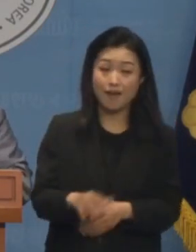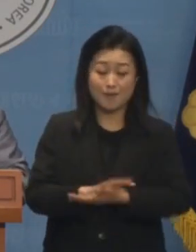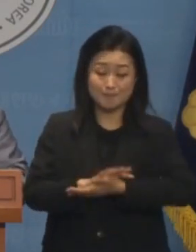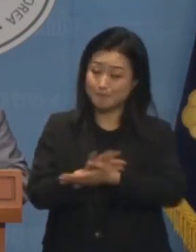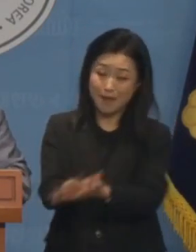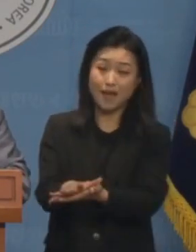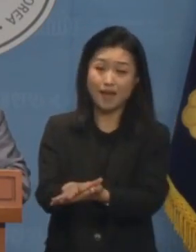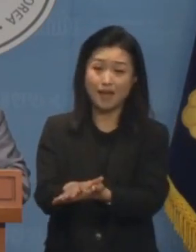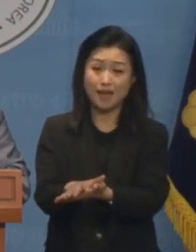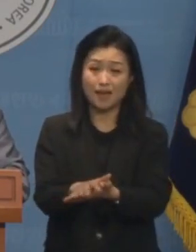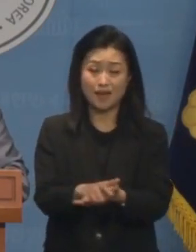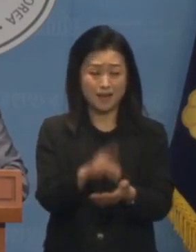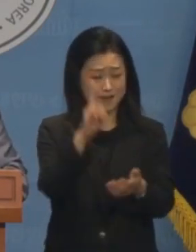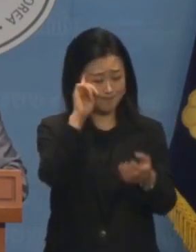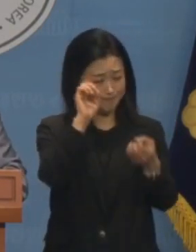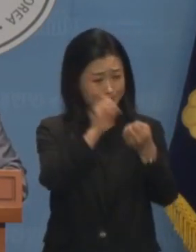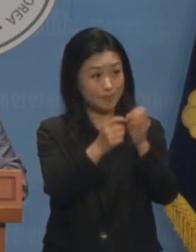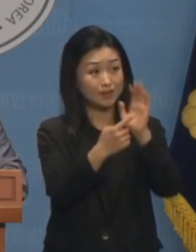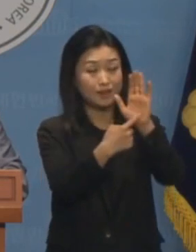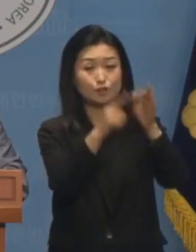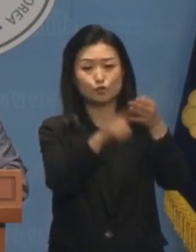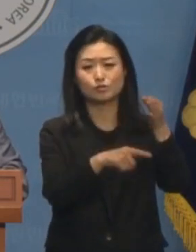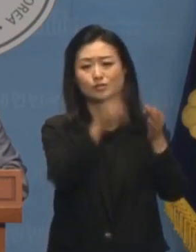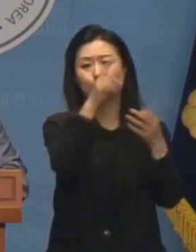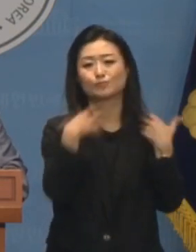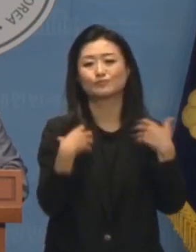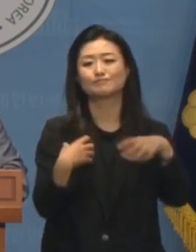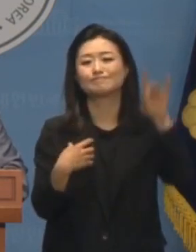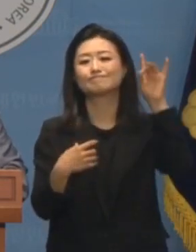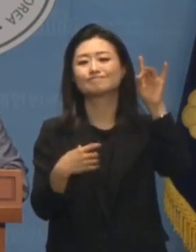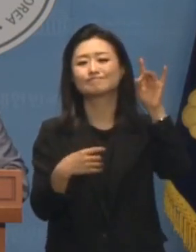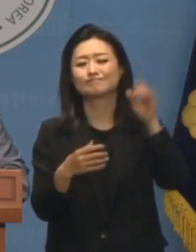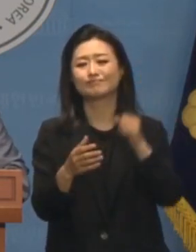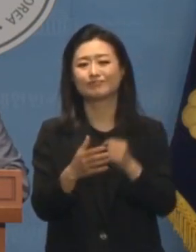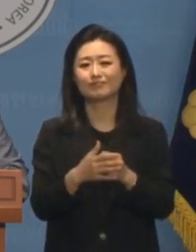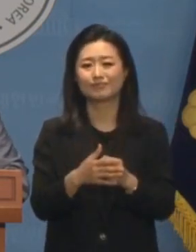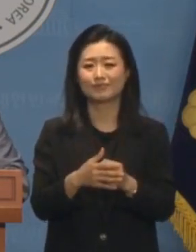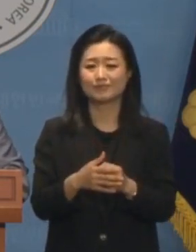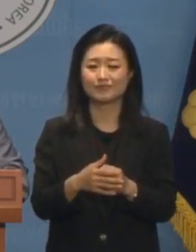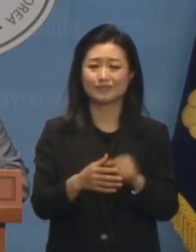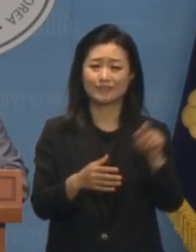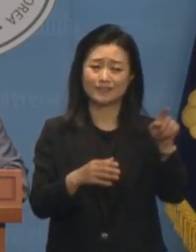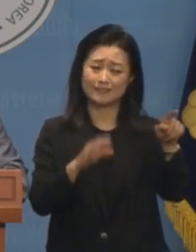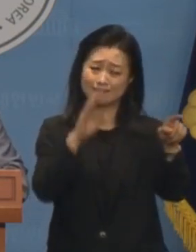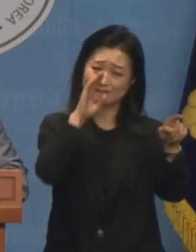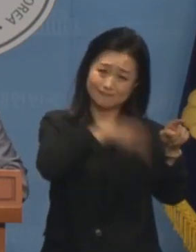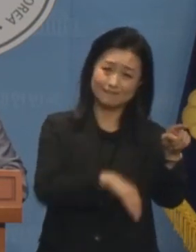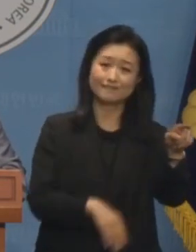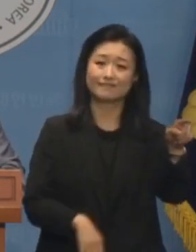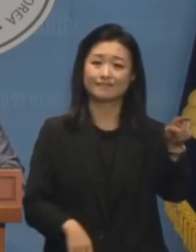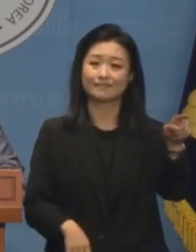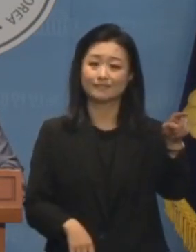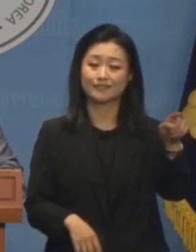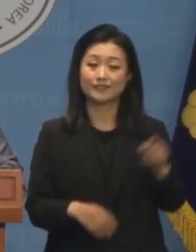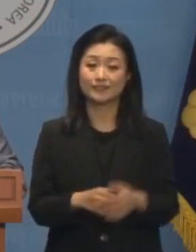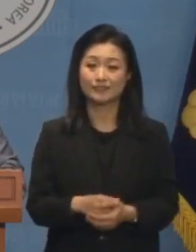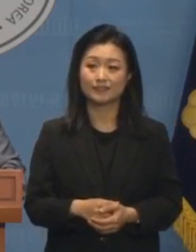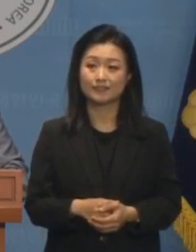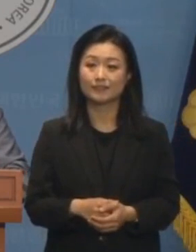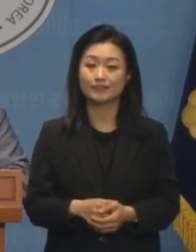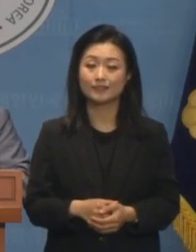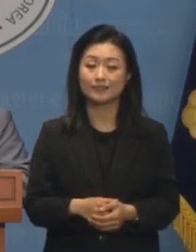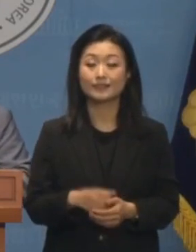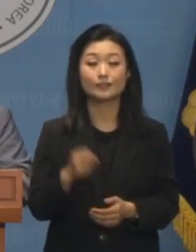말도 안 되는 대책 내놓은 건 윤석열 정권이 처음인 것 같습니다. 그러니까 이명박 박근혜보다 훨씬 못하다는 평가를 받고 있는데 그런